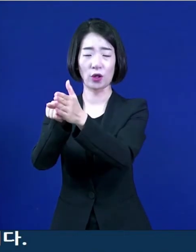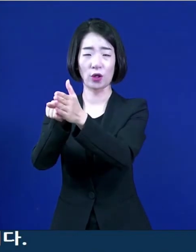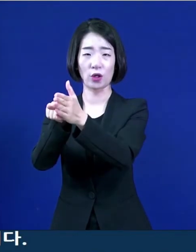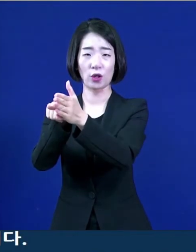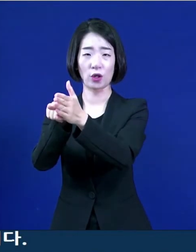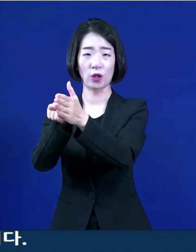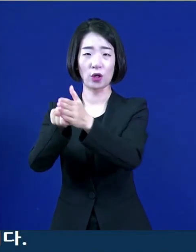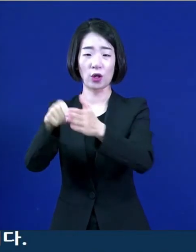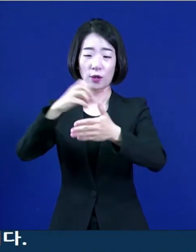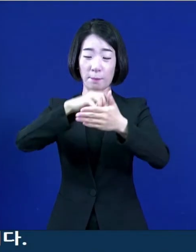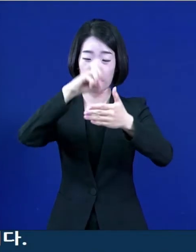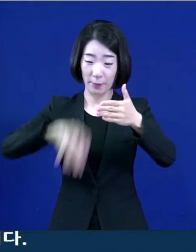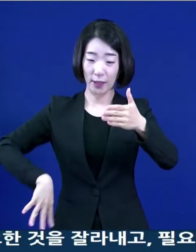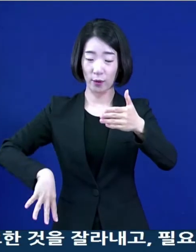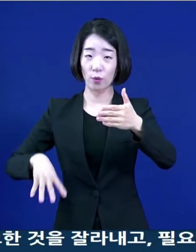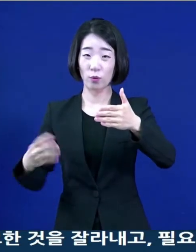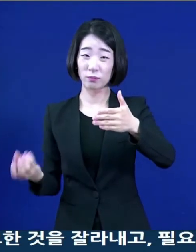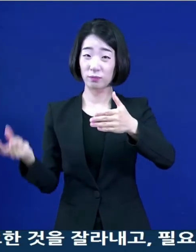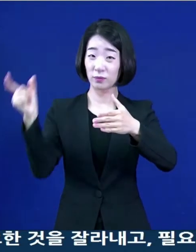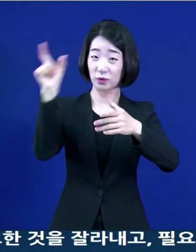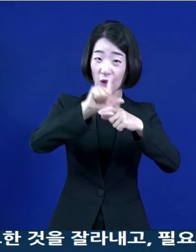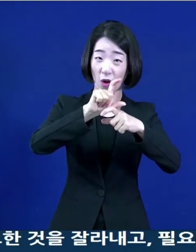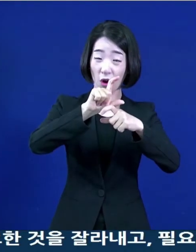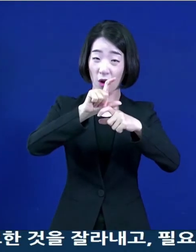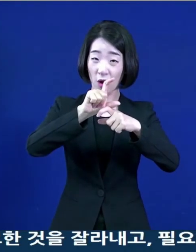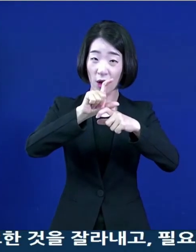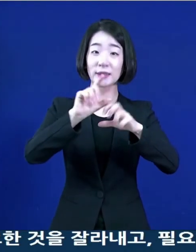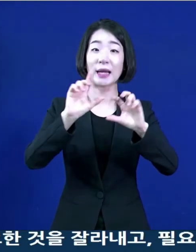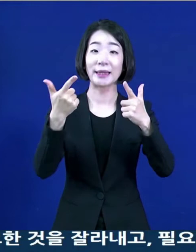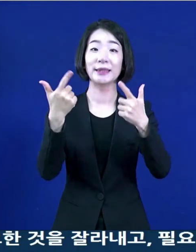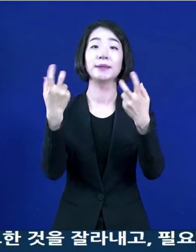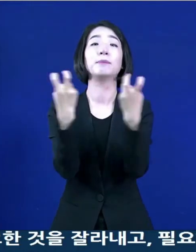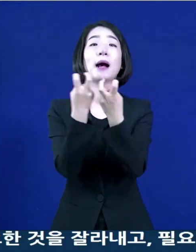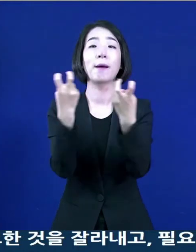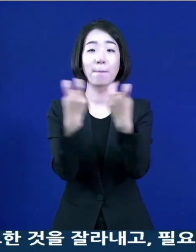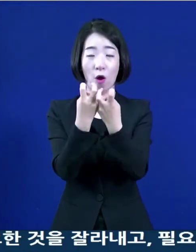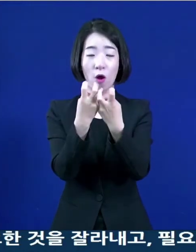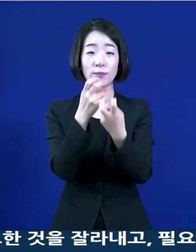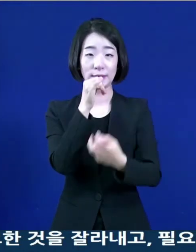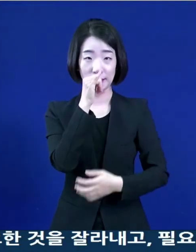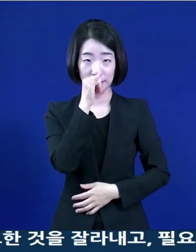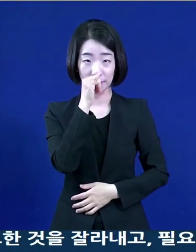않고 더하지도 않고 발전하는 방법이 있습니다. 뭔지 아십니까?